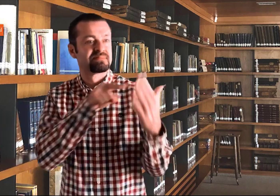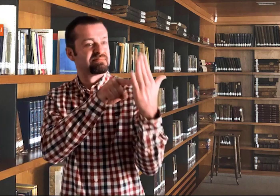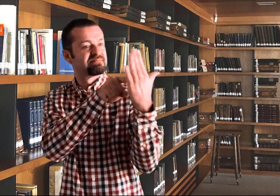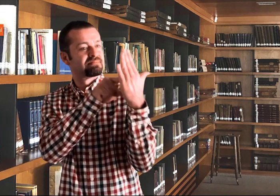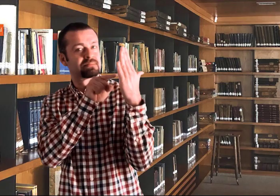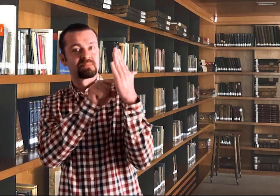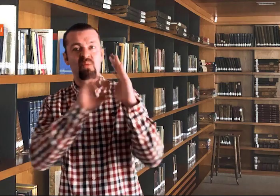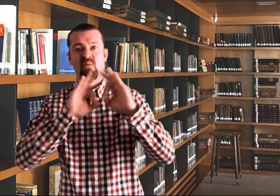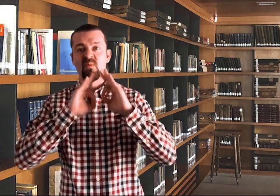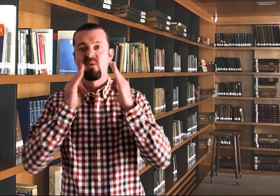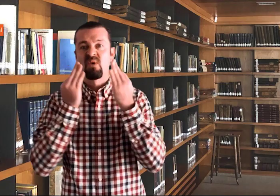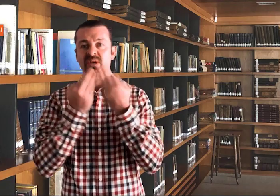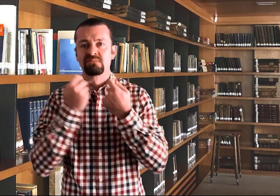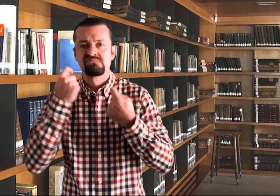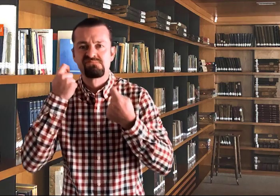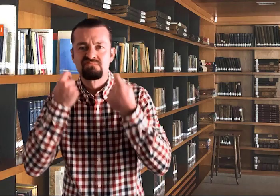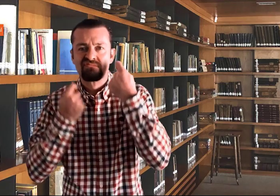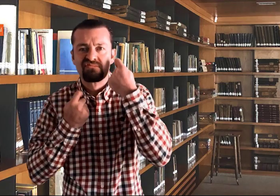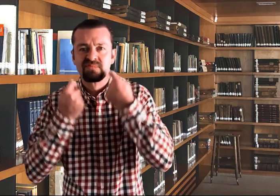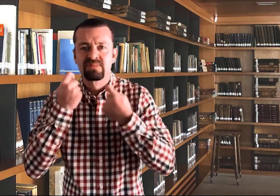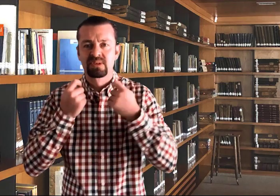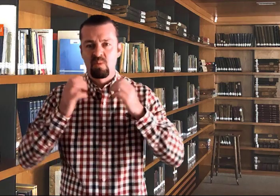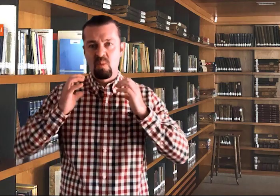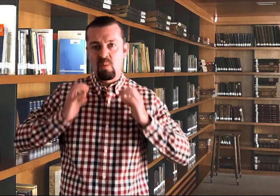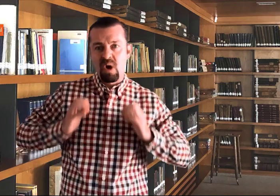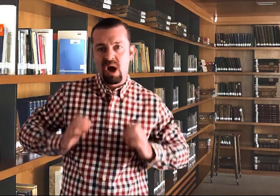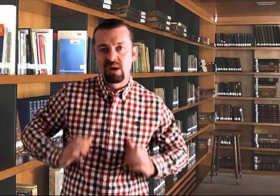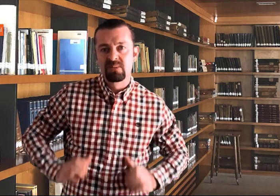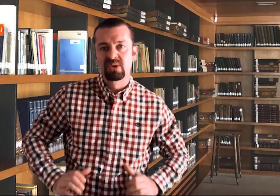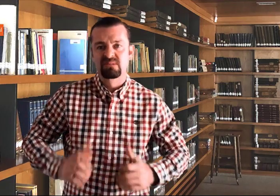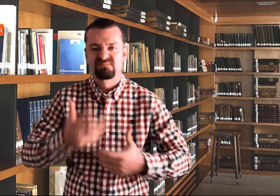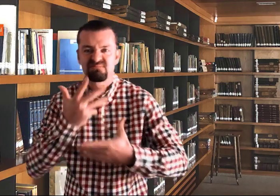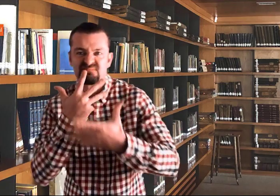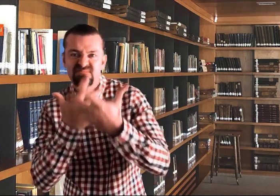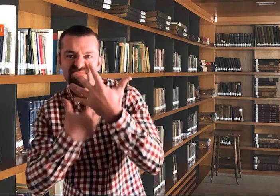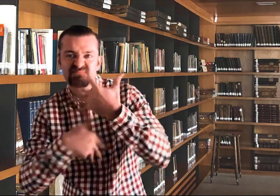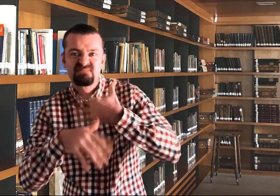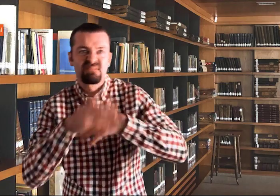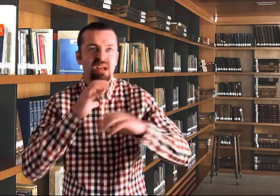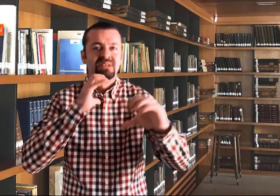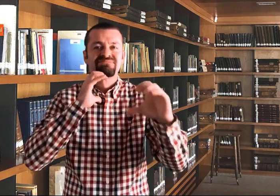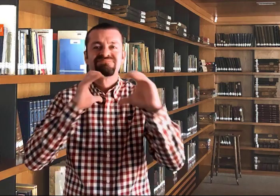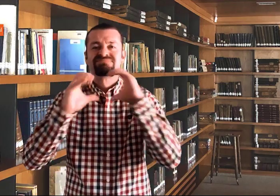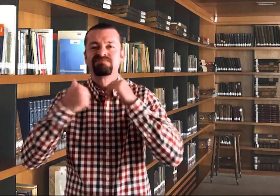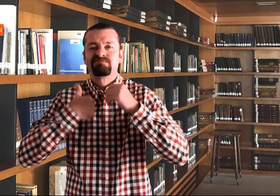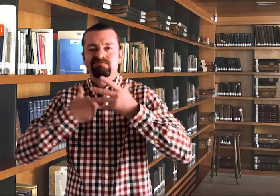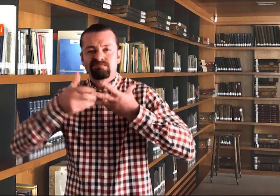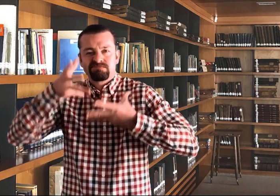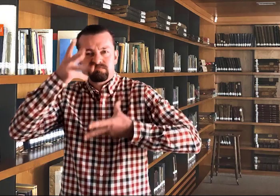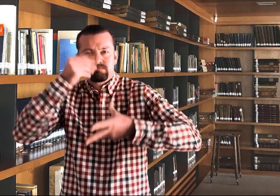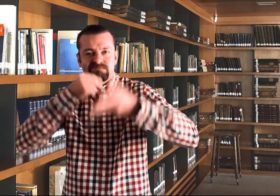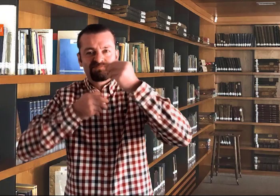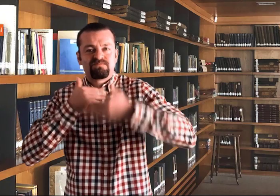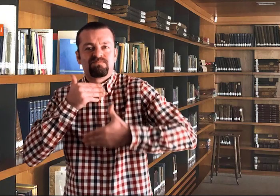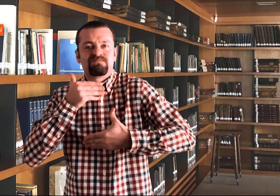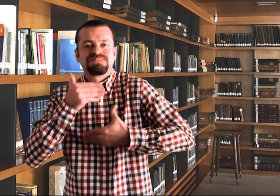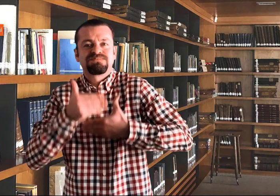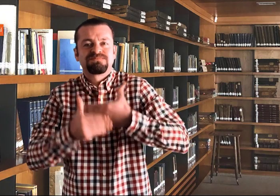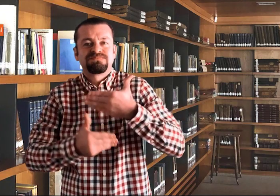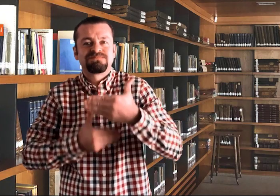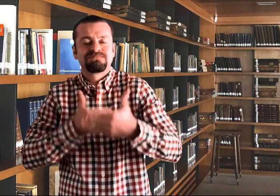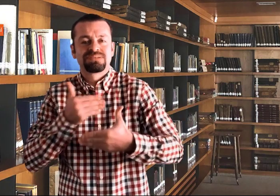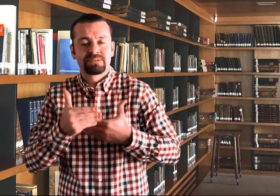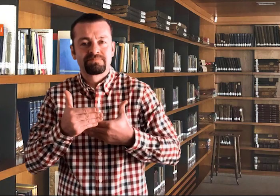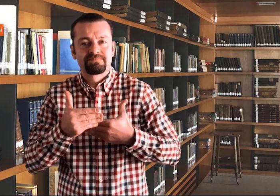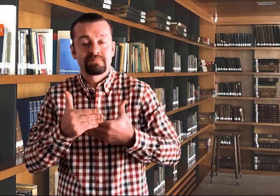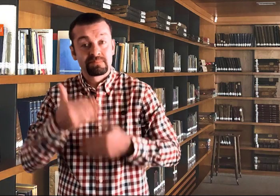lingüístico. Los alumnos adquieren la lengua imitando las formas, los gestos, los movimientos del